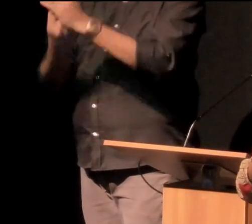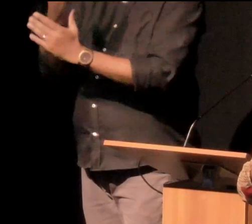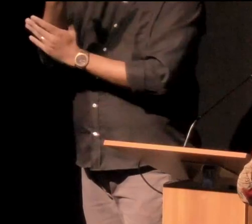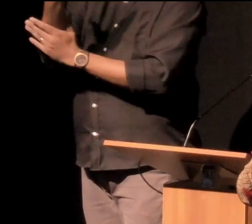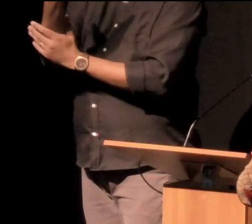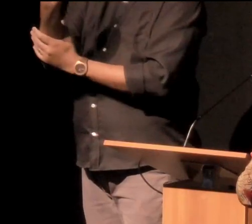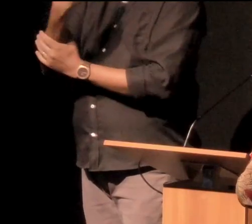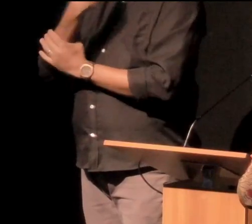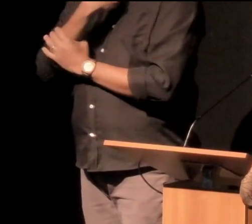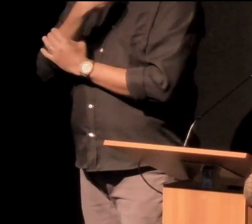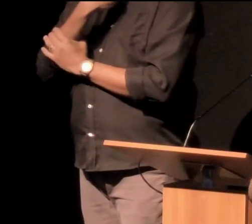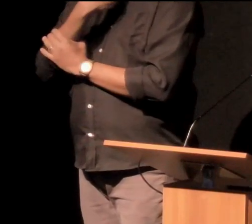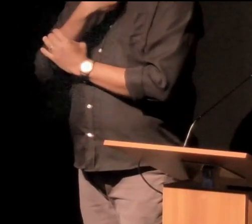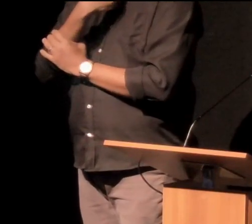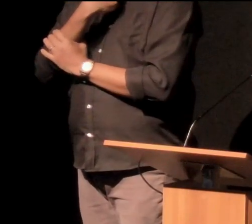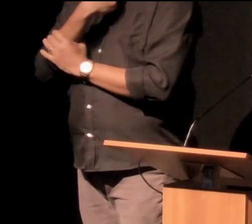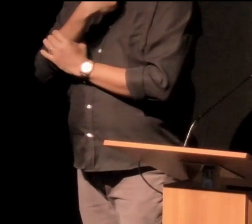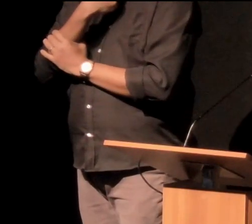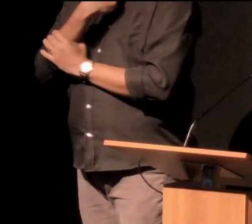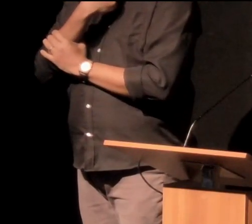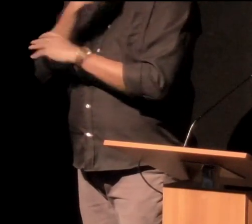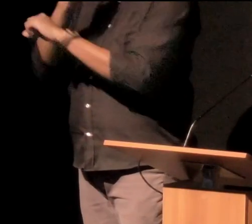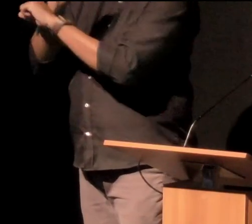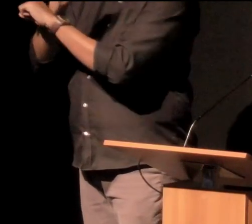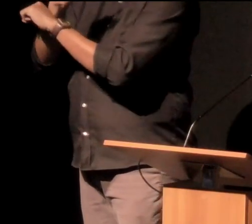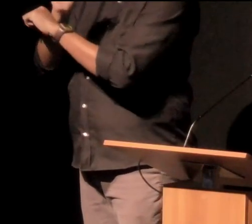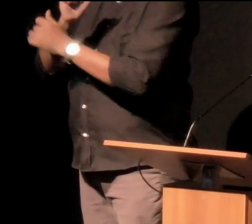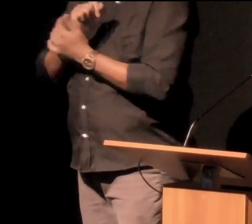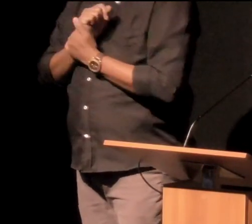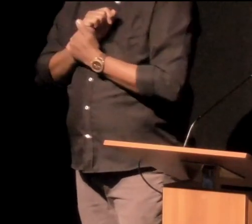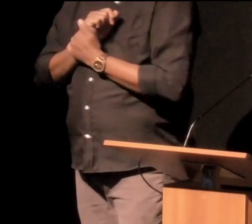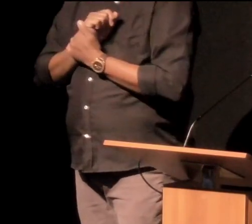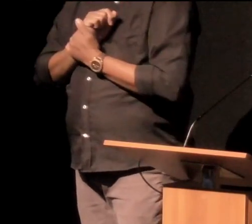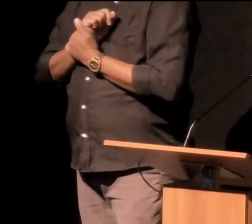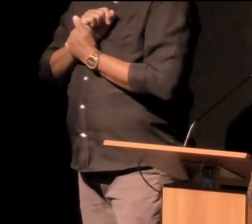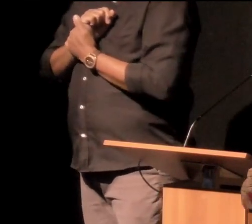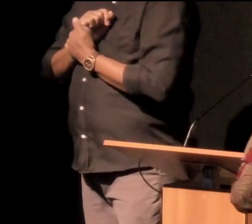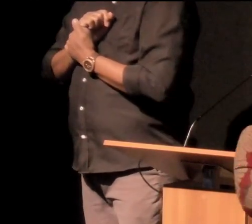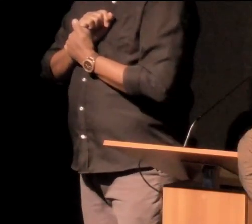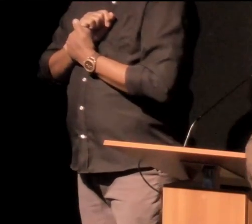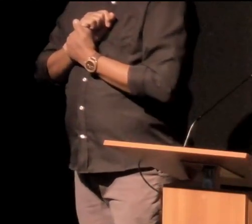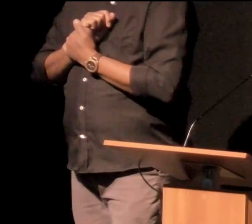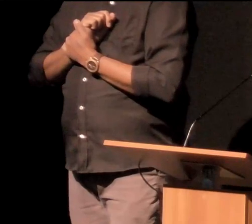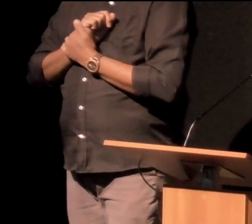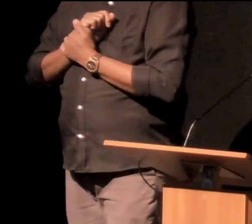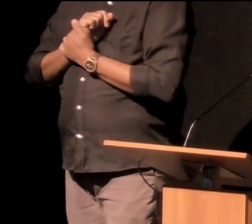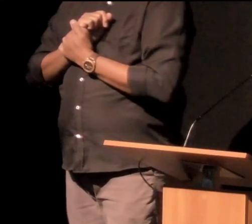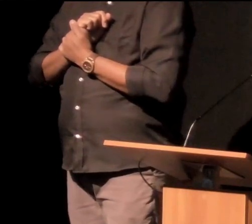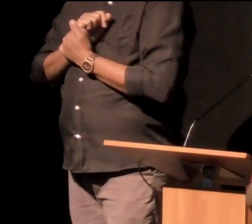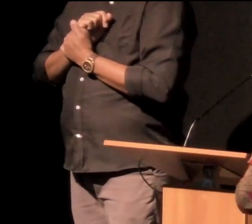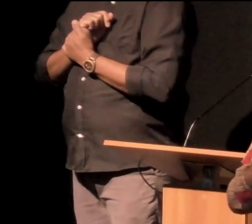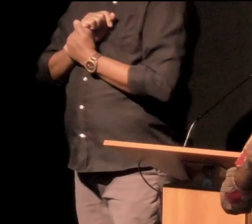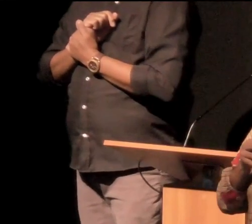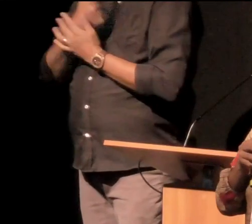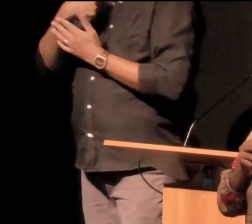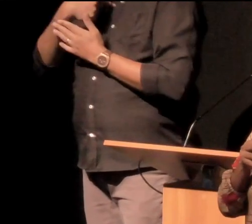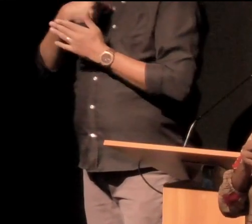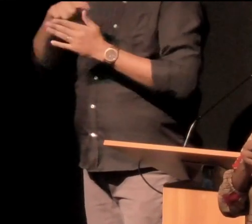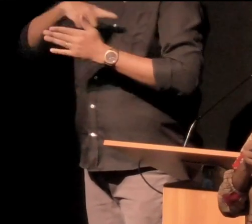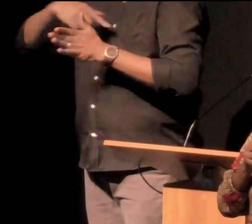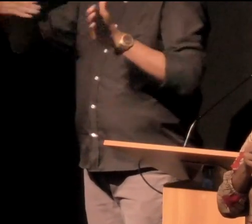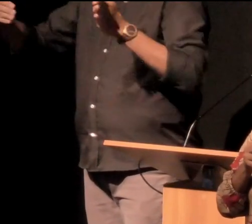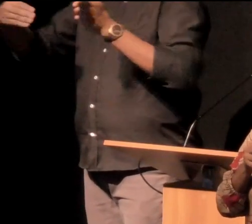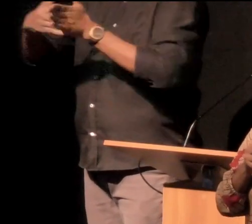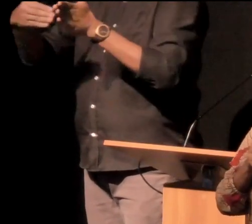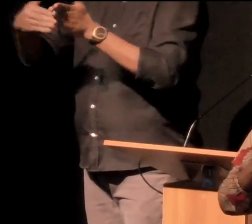desculpa desculpa a palavra mas é isso né É para obstáculo para garantia de direito